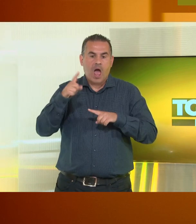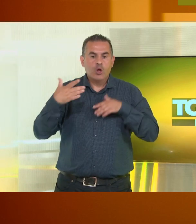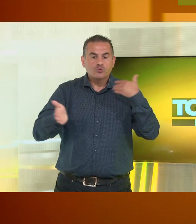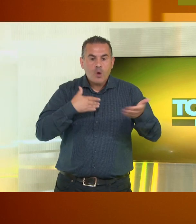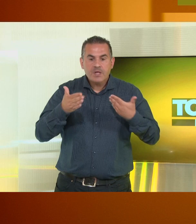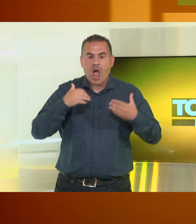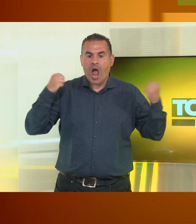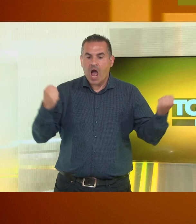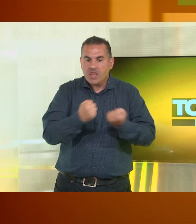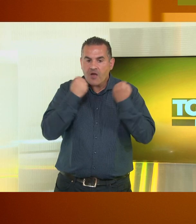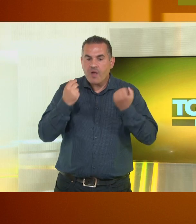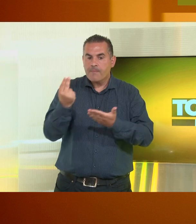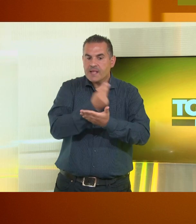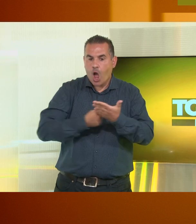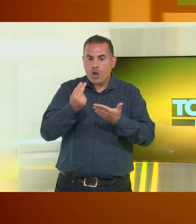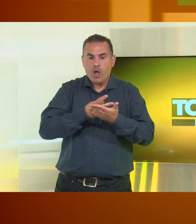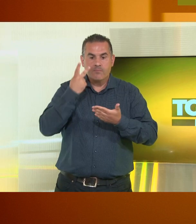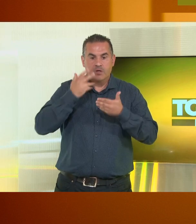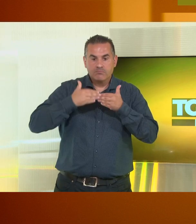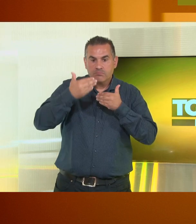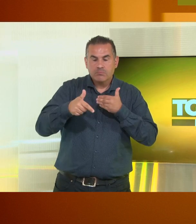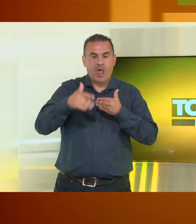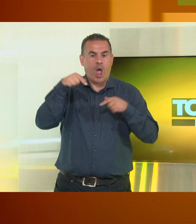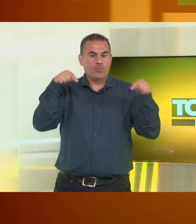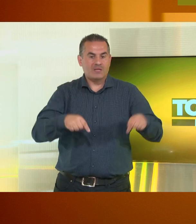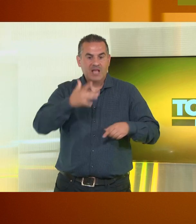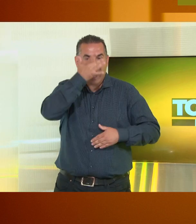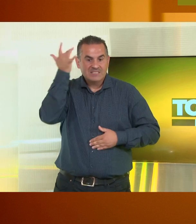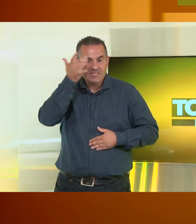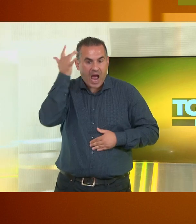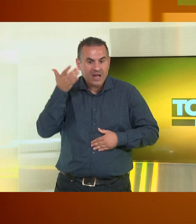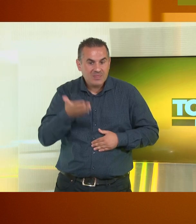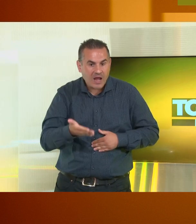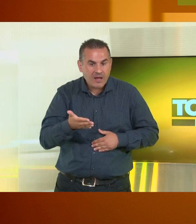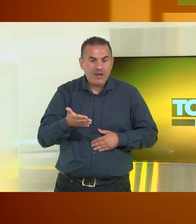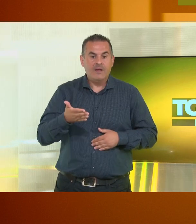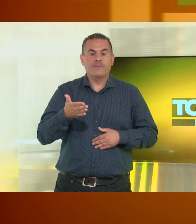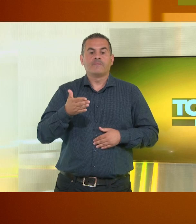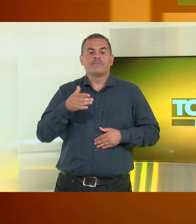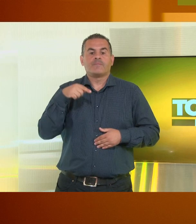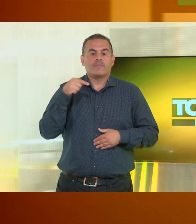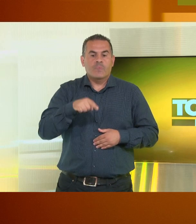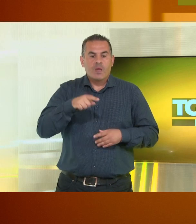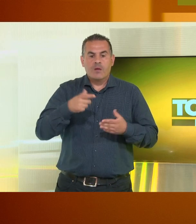responsabilità, sottolineano il presidente e il direttore dell'associazione Battista Qualbo e Luca Saba.